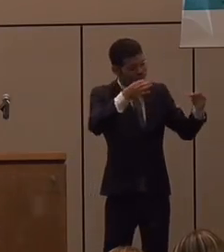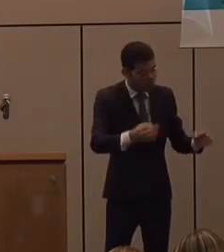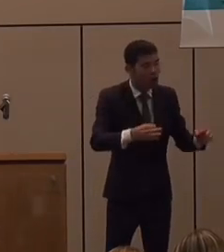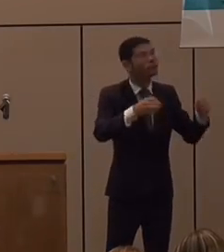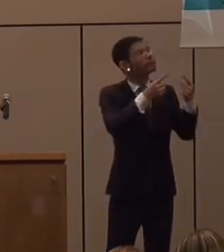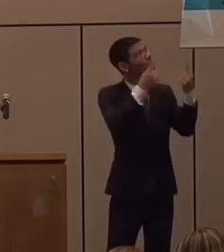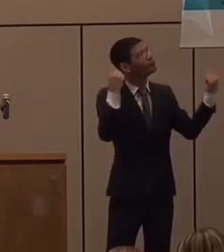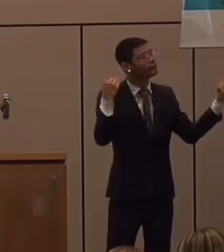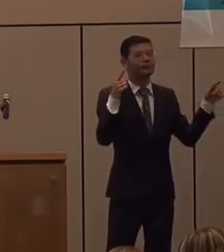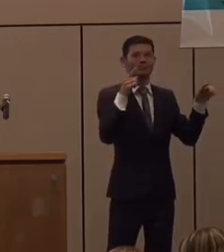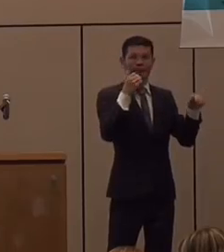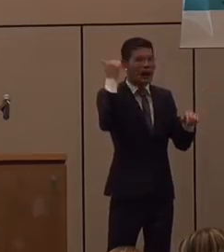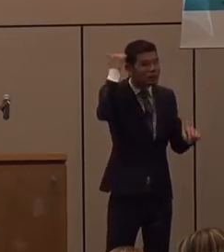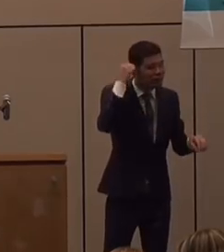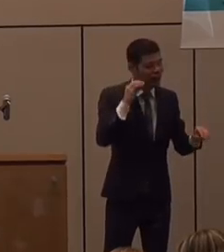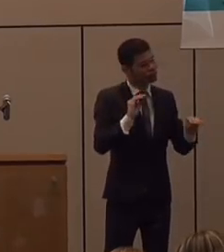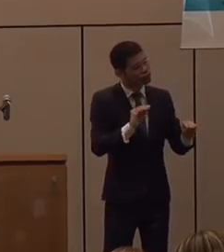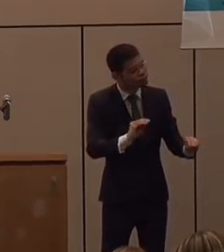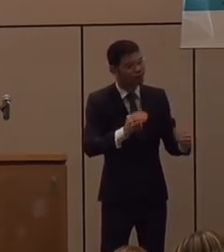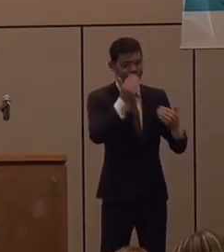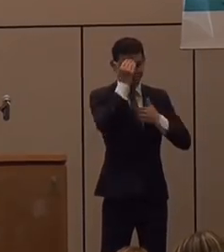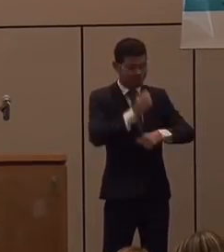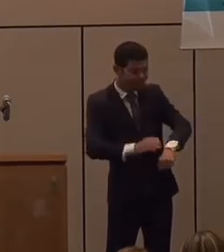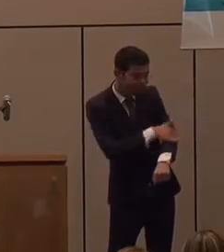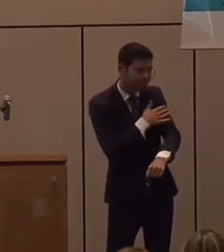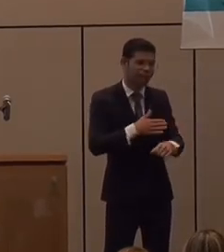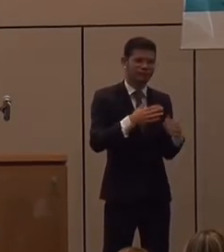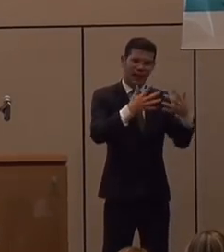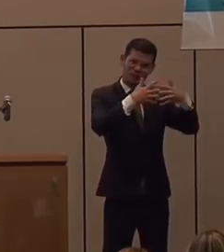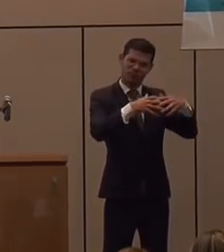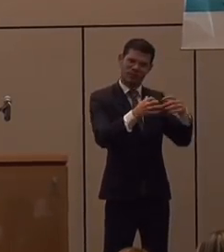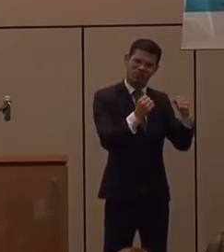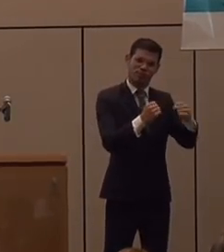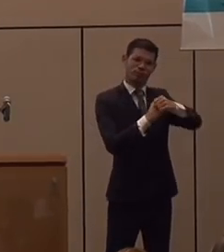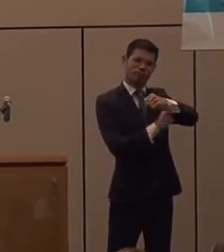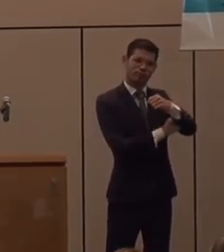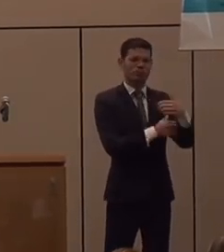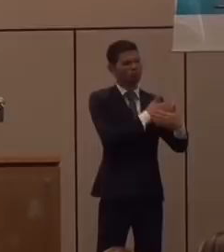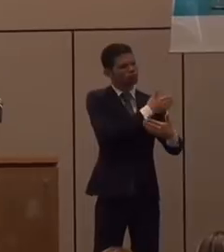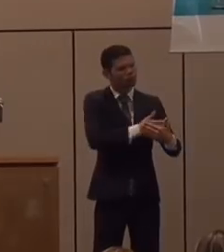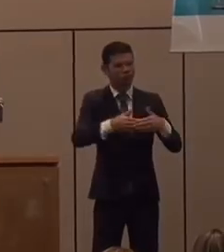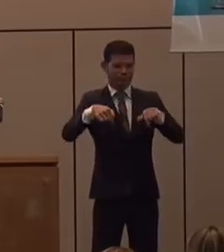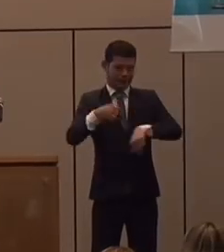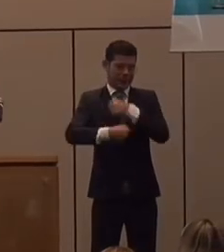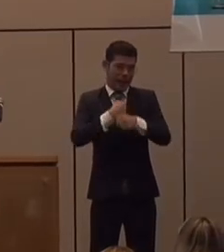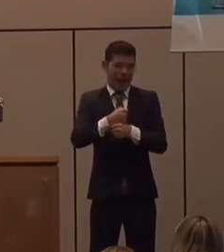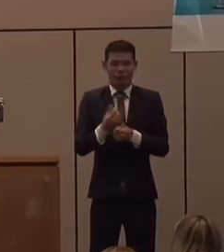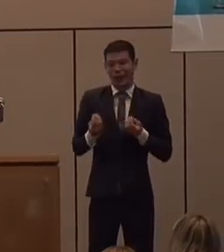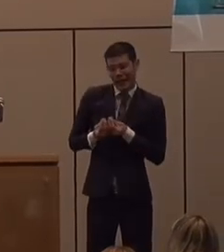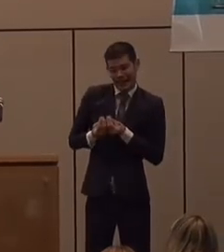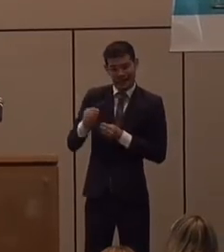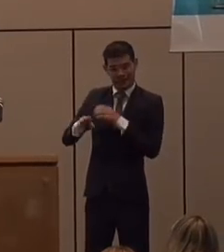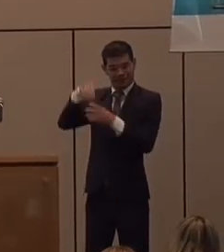de la sensibilización del fortalecimiento empresarial que hemos estado haciendo a lo largo de todo el año con el equipo del ministerio